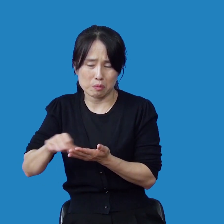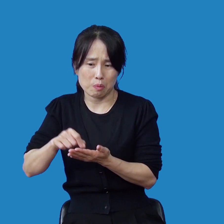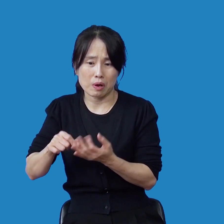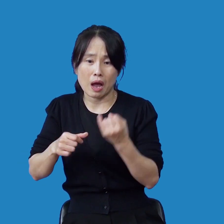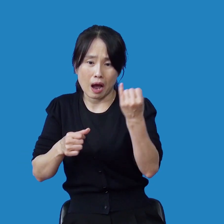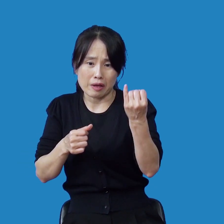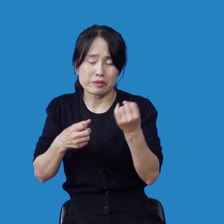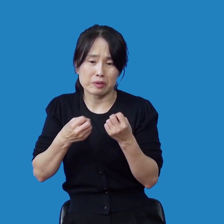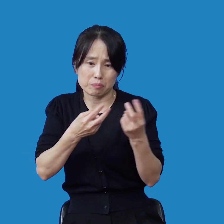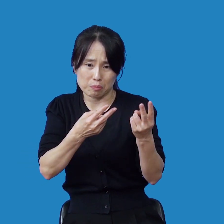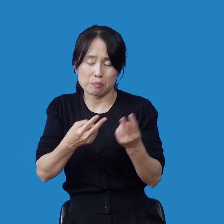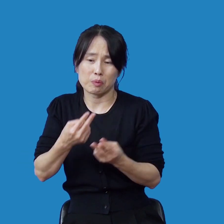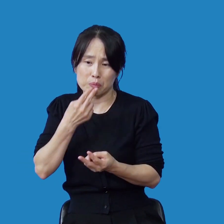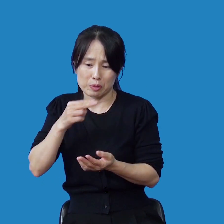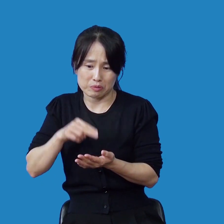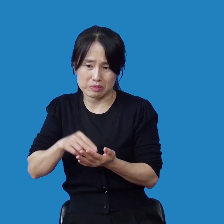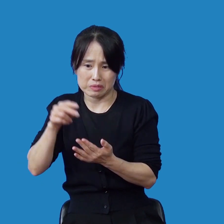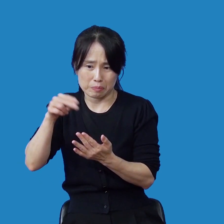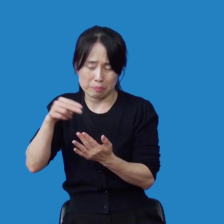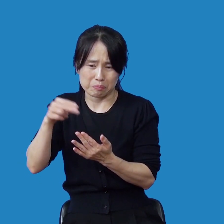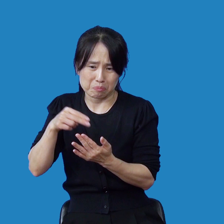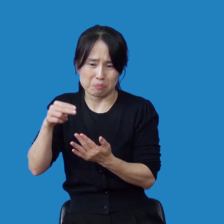편지 마지막은 이렇습니다.